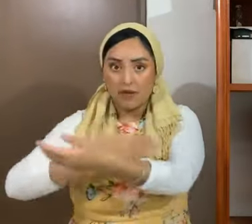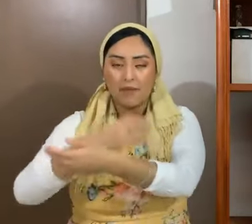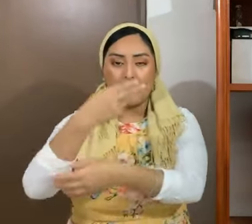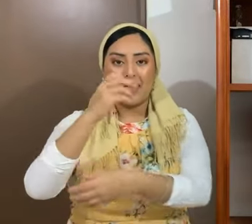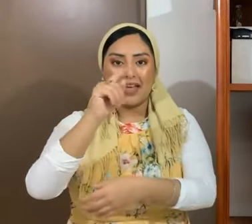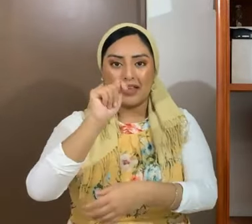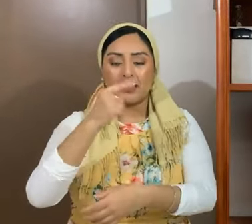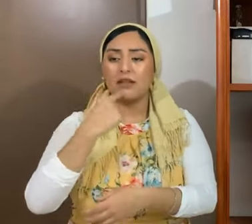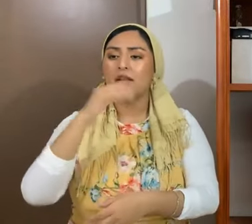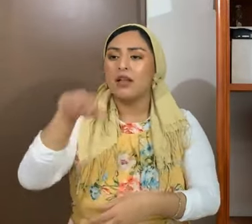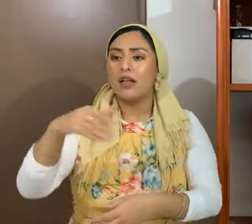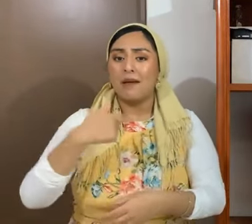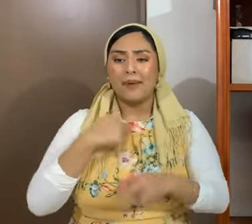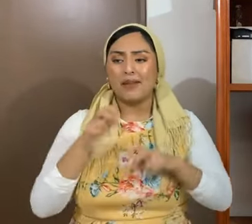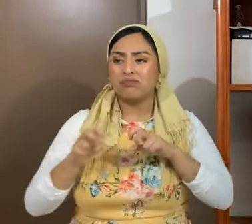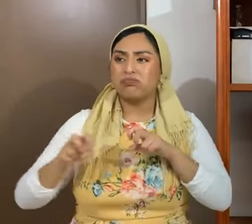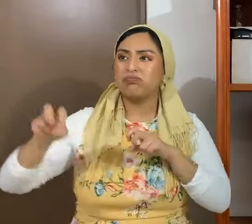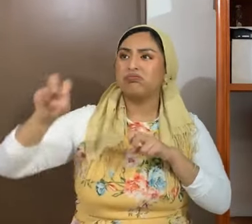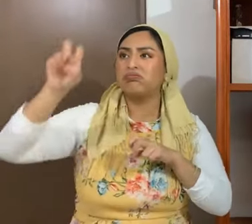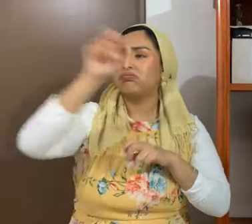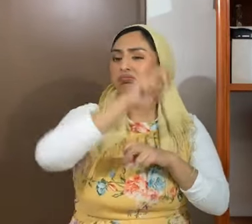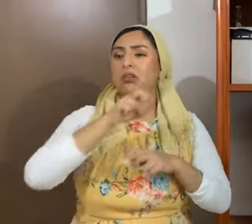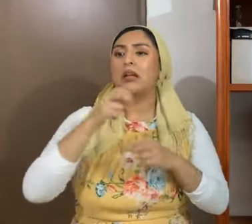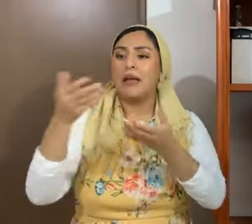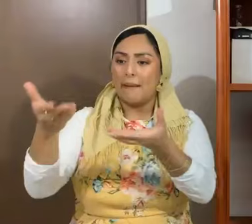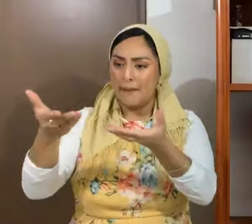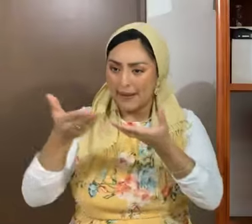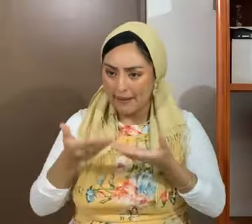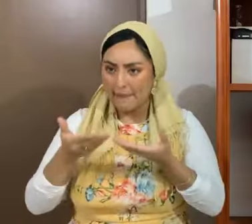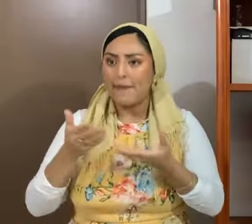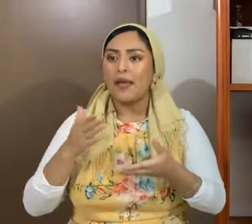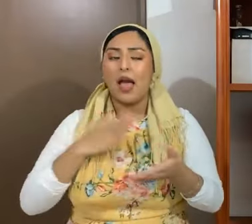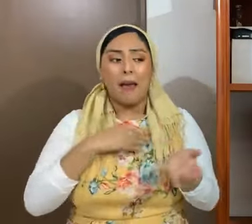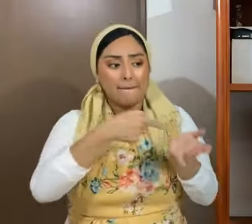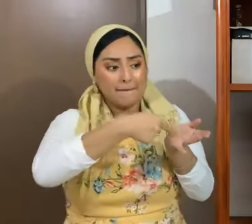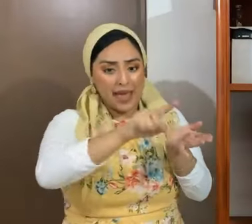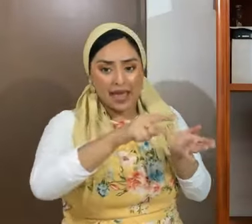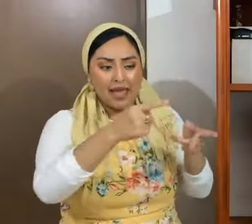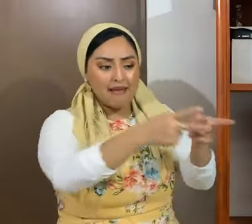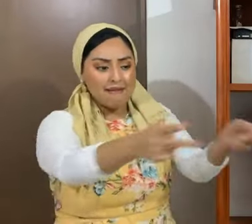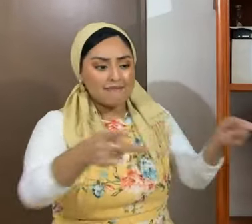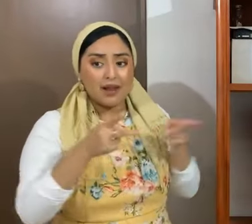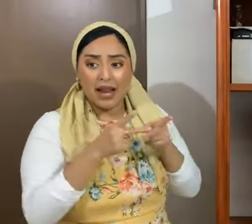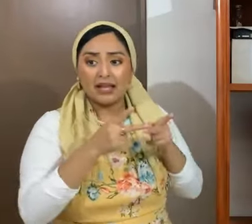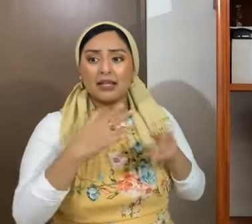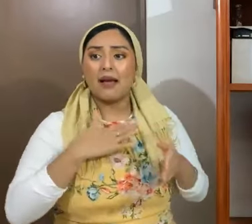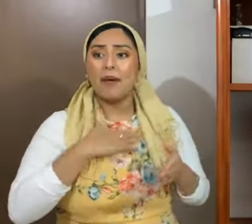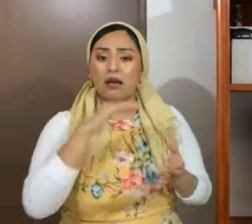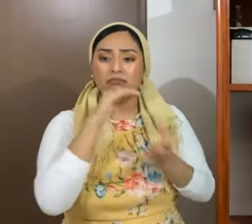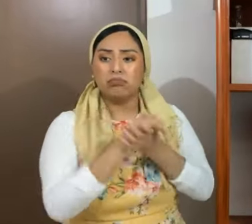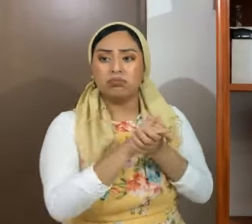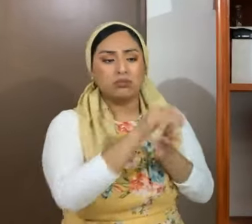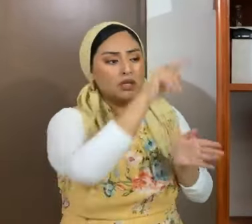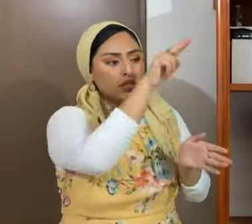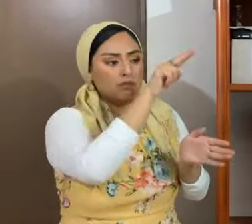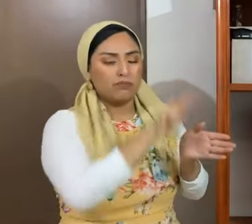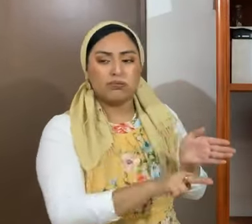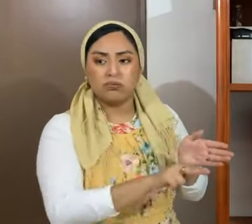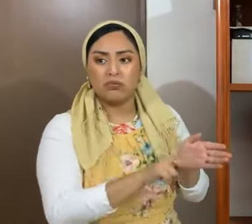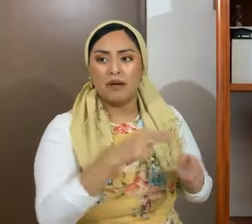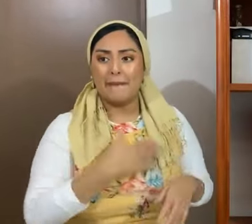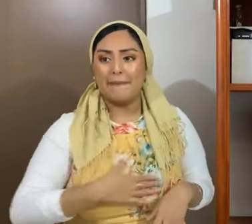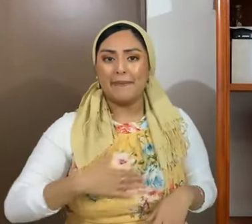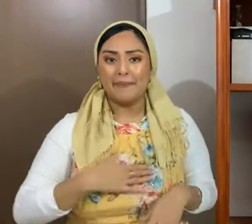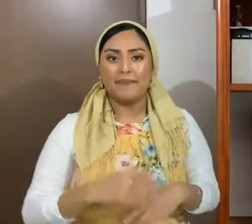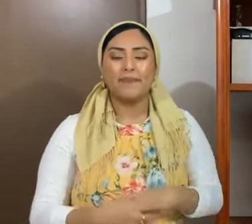diciendo, extranjero y forastero soy entre vosotros, dadme propiedad para sepultura entre vosotros, y sepultaré mi muerta de delante de mí.